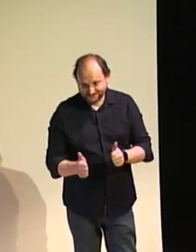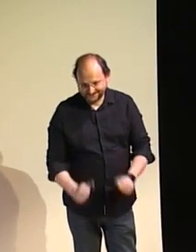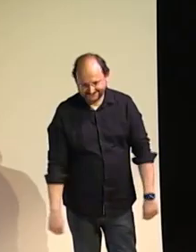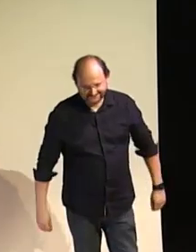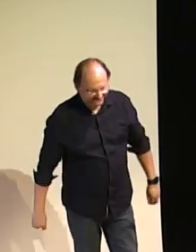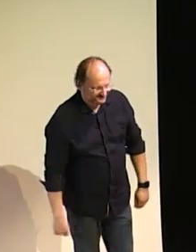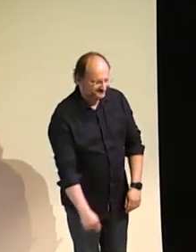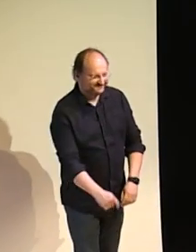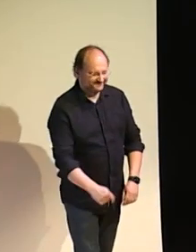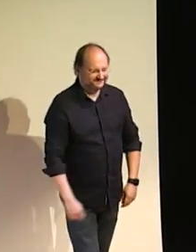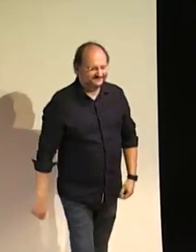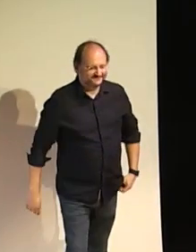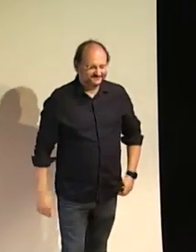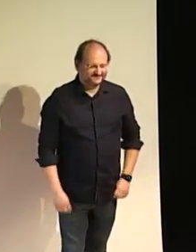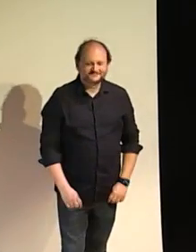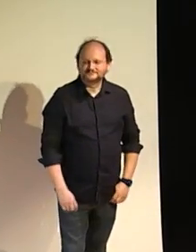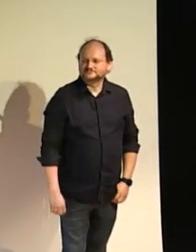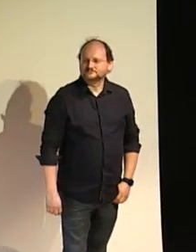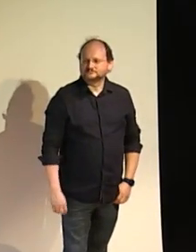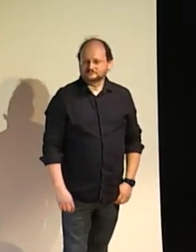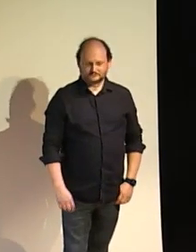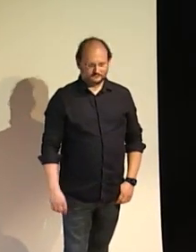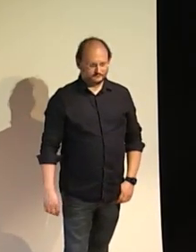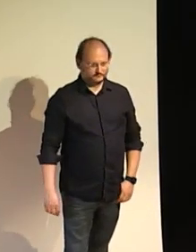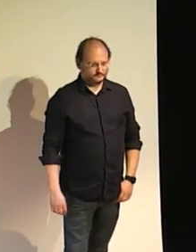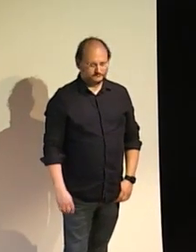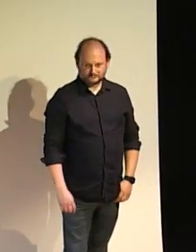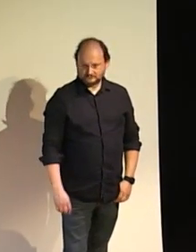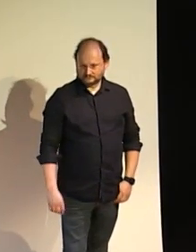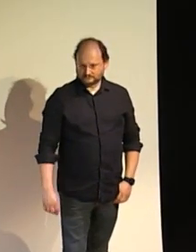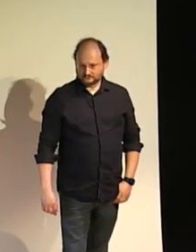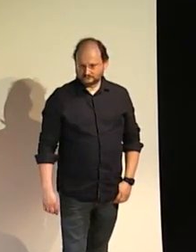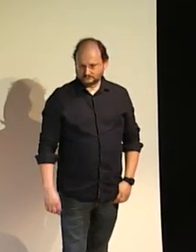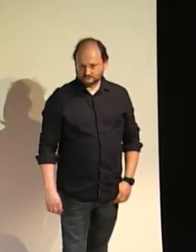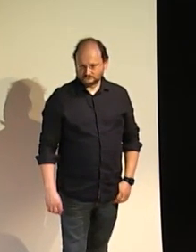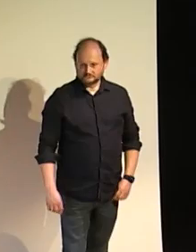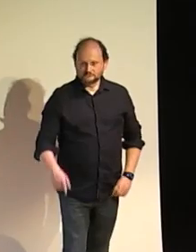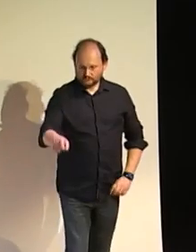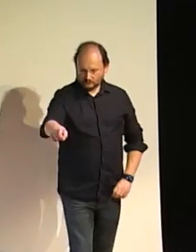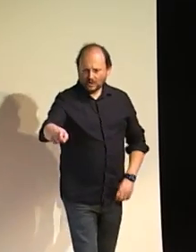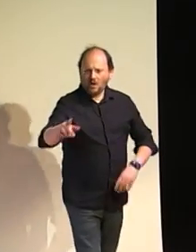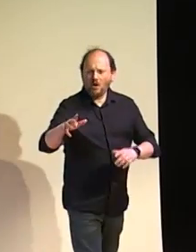du bois, et voilà, on tape dessus comme si c'était. Mais le signe initial, c'est vraiment les 2 points qui se tapent l'un contre l'autre.